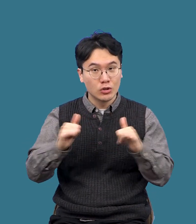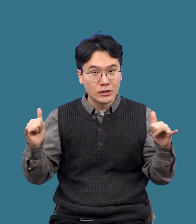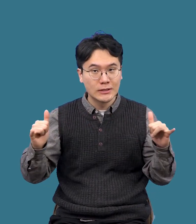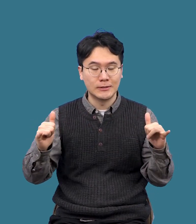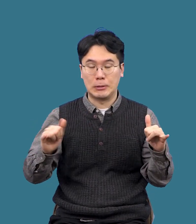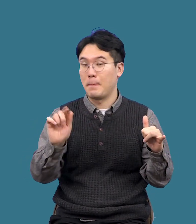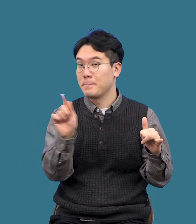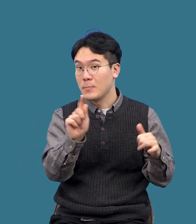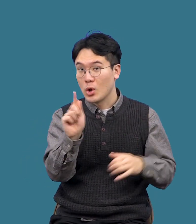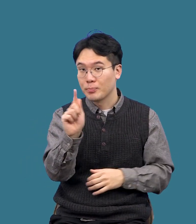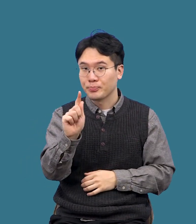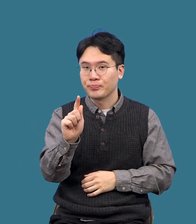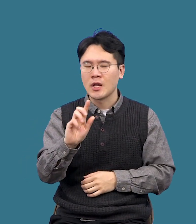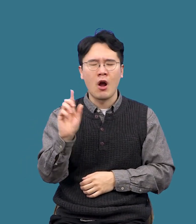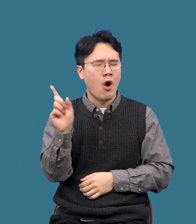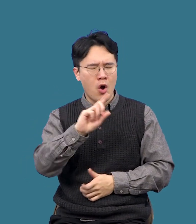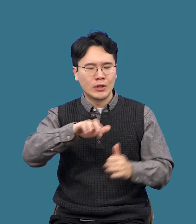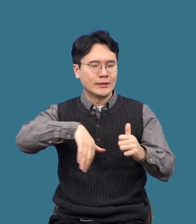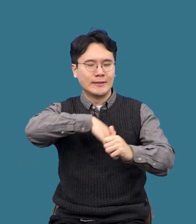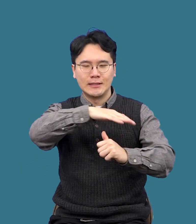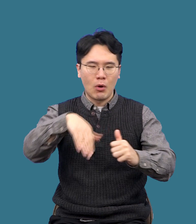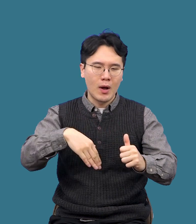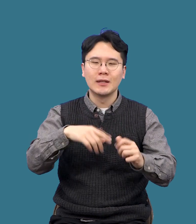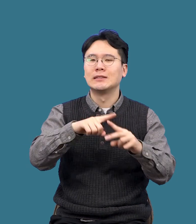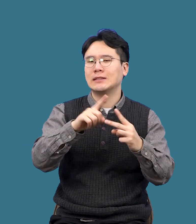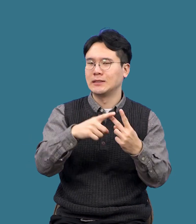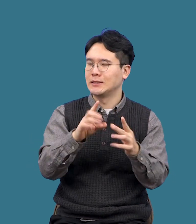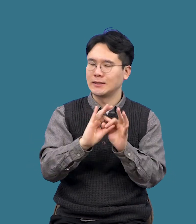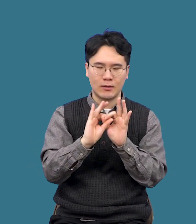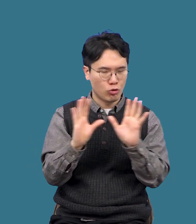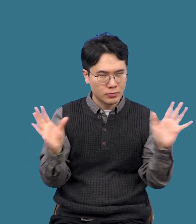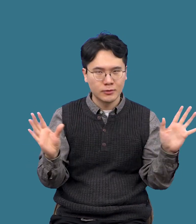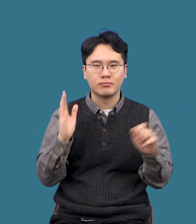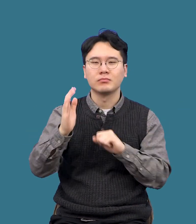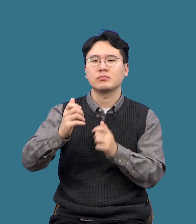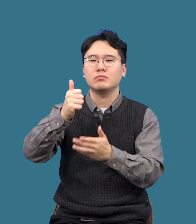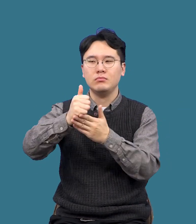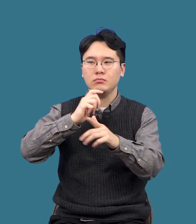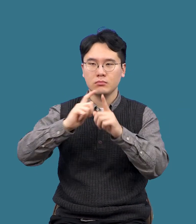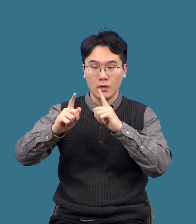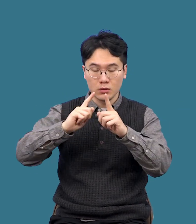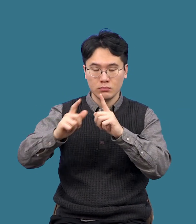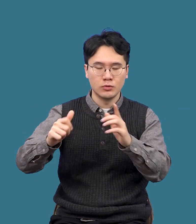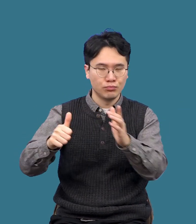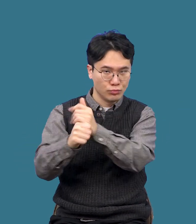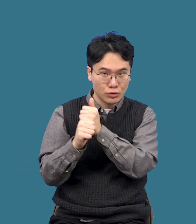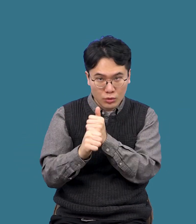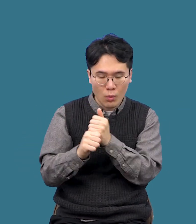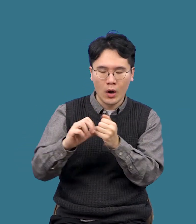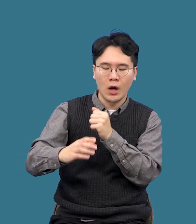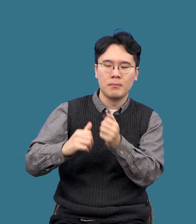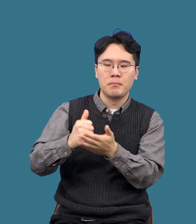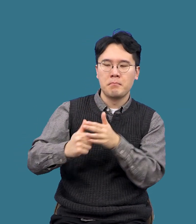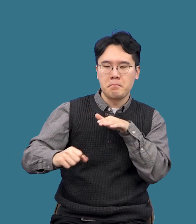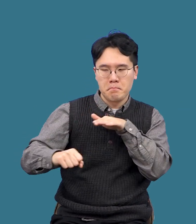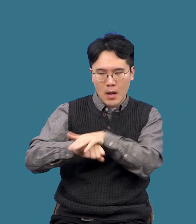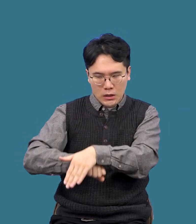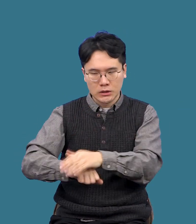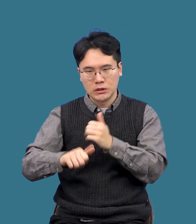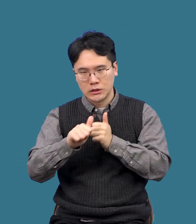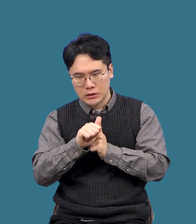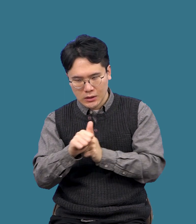정의, 어떤 상황 속에서도 하나님의 말씀을 붙들고 하나님의 방식대로 살고자 하는